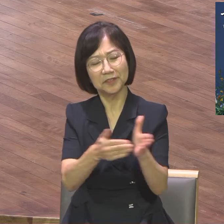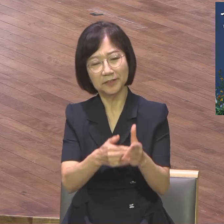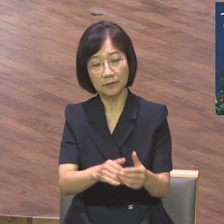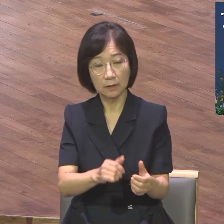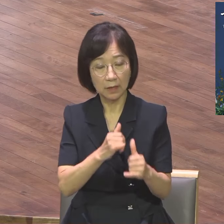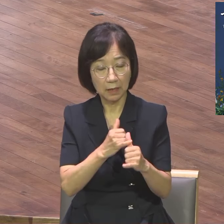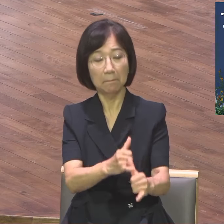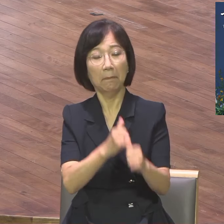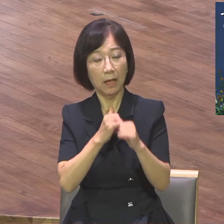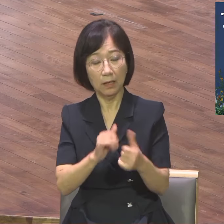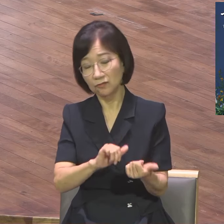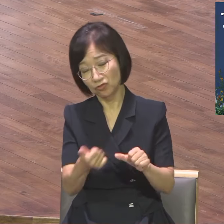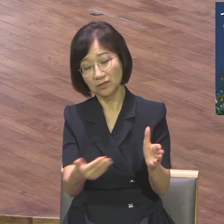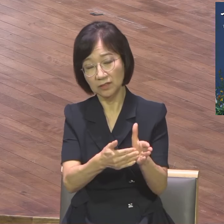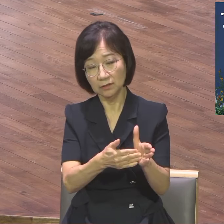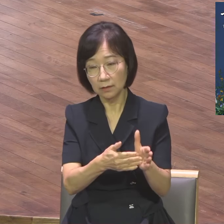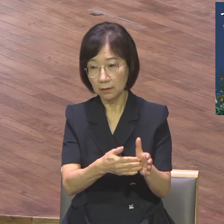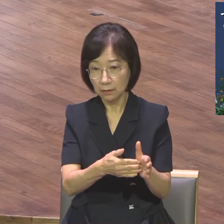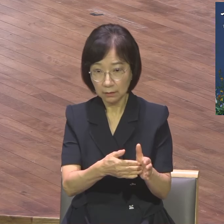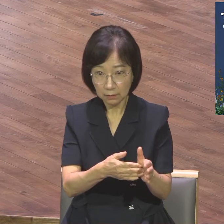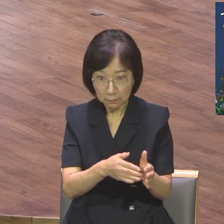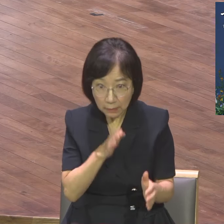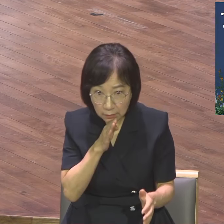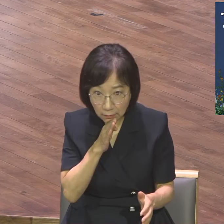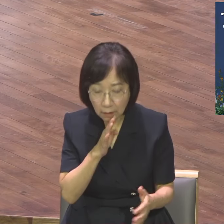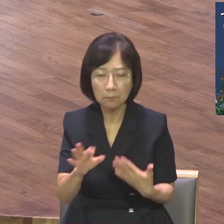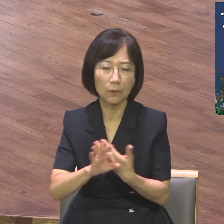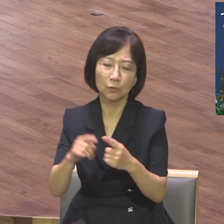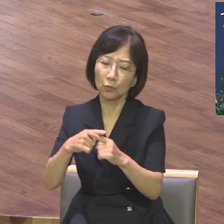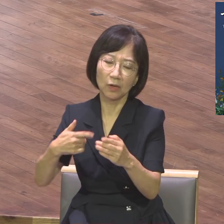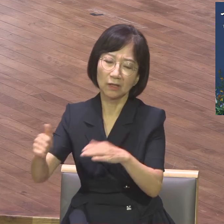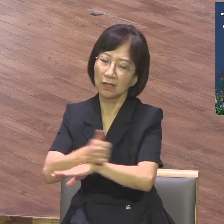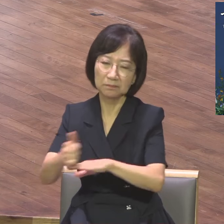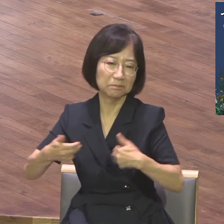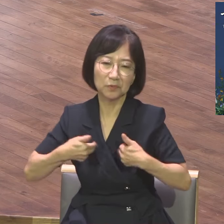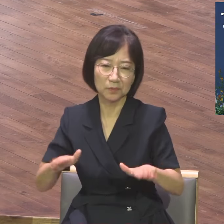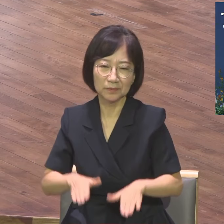하면 구태여 교회 다닐 필요가 없어요.